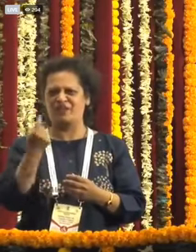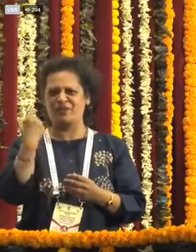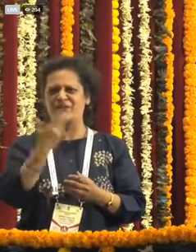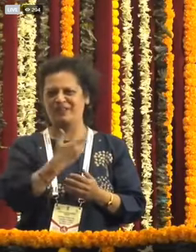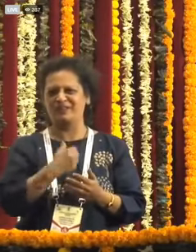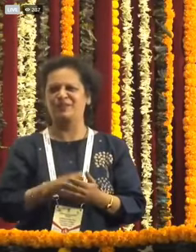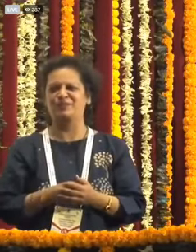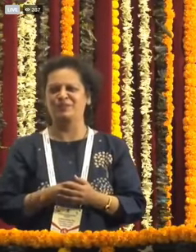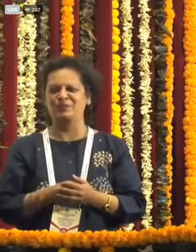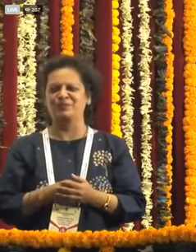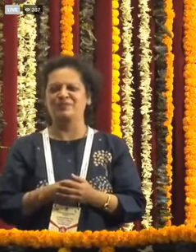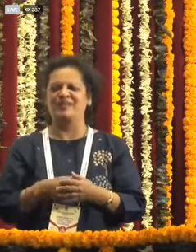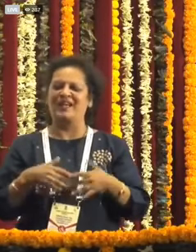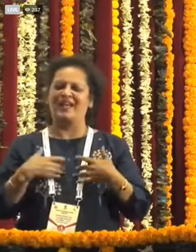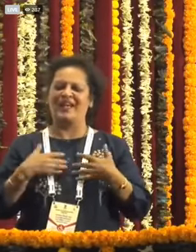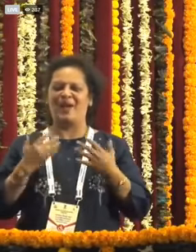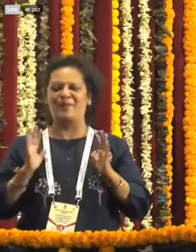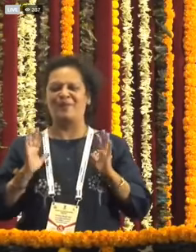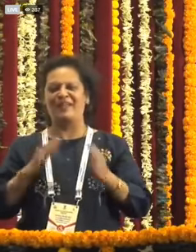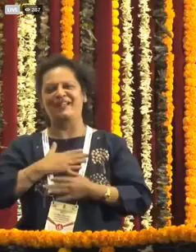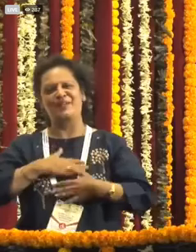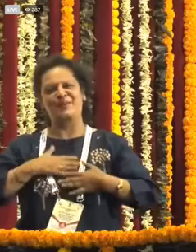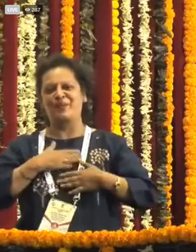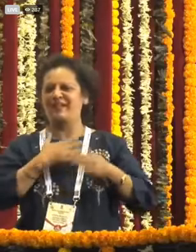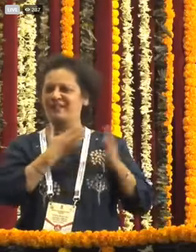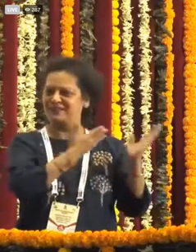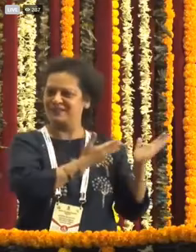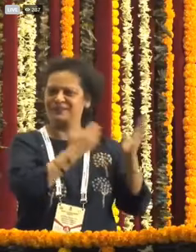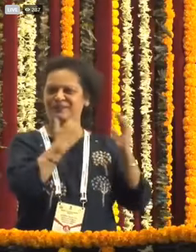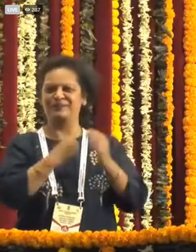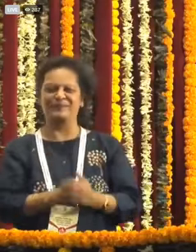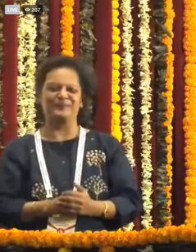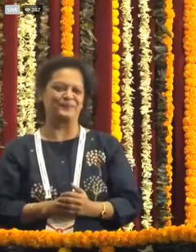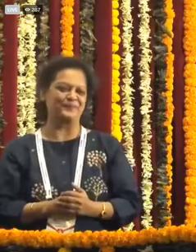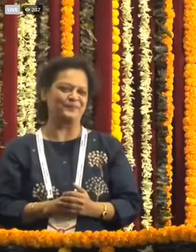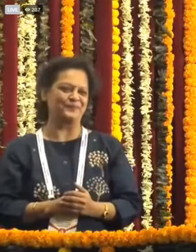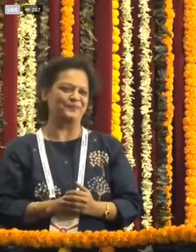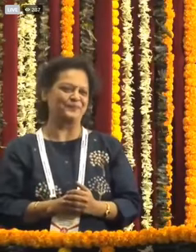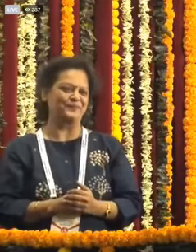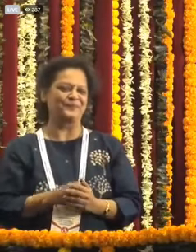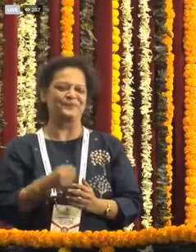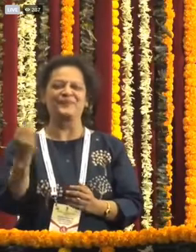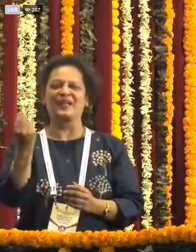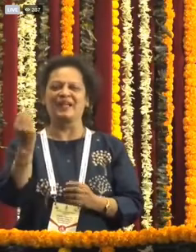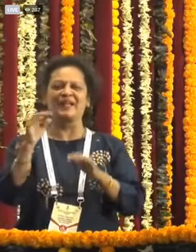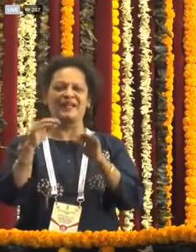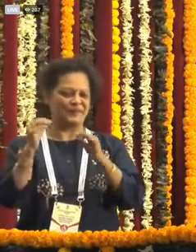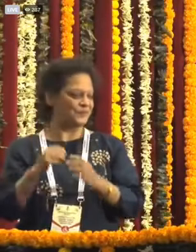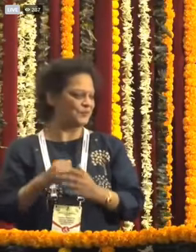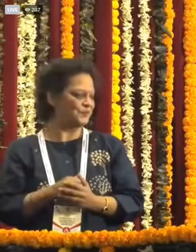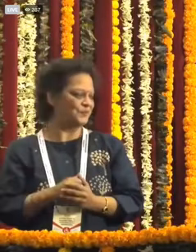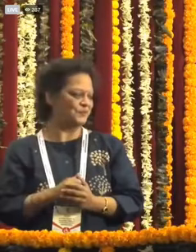होतोय याचं समाधान आणि आनंदही आहे। आणि म्हणून काही लोक